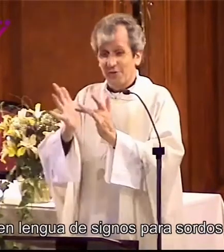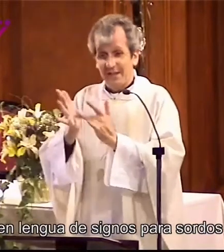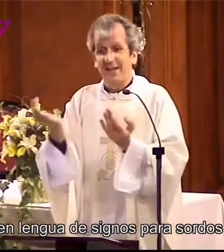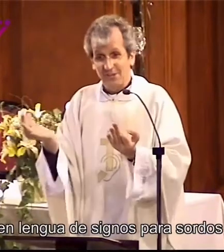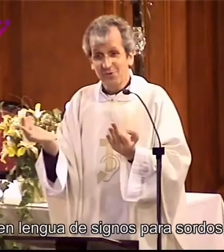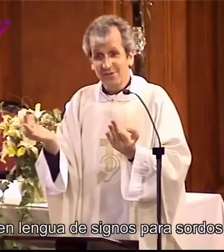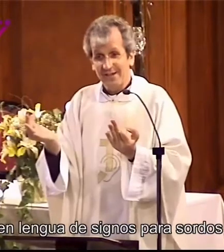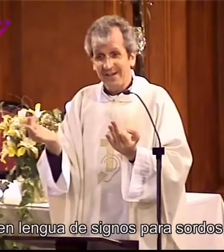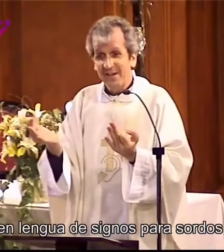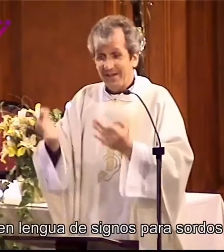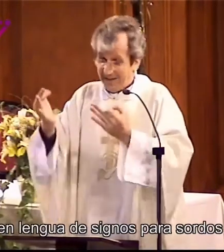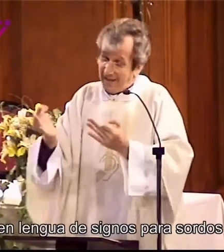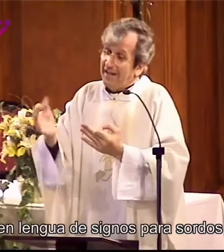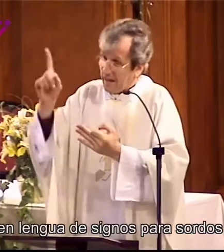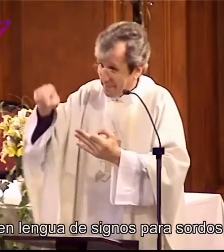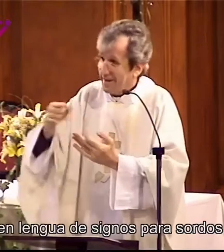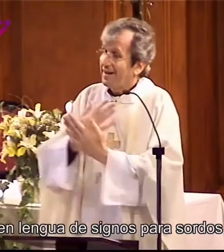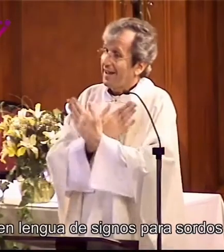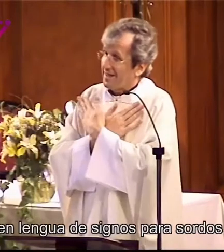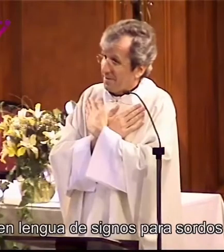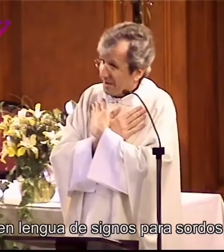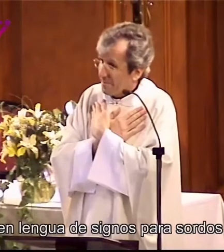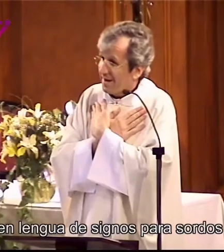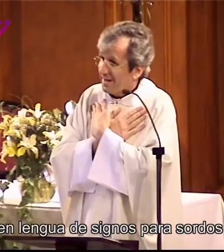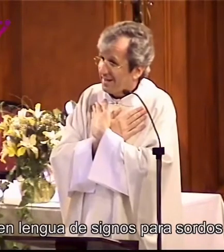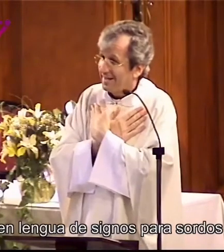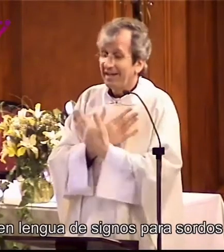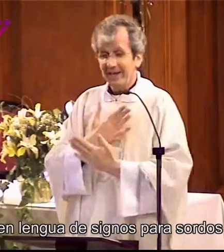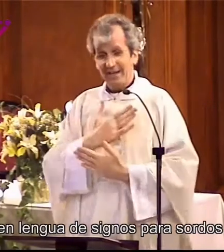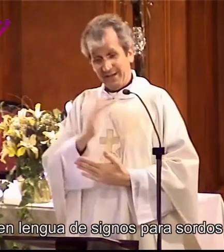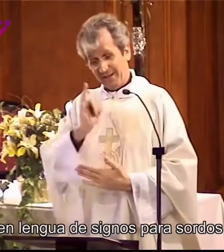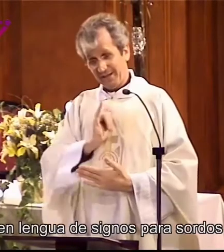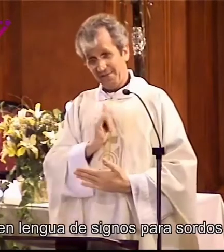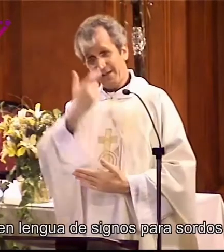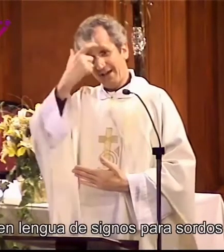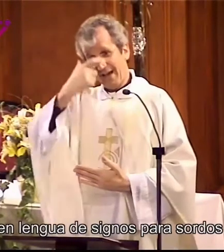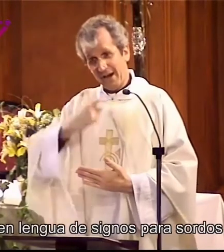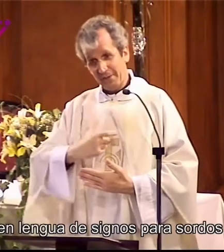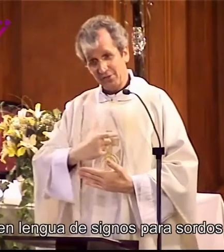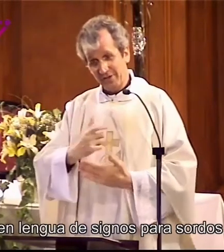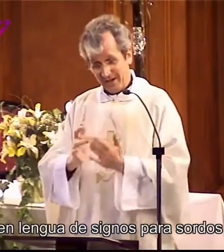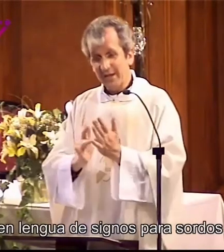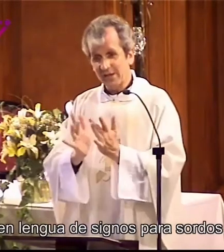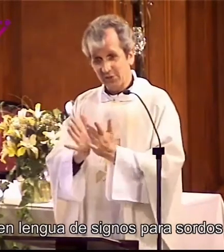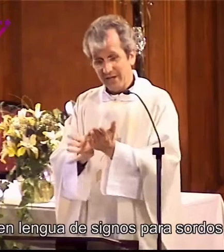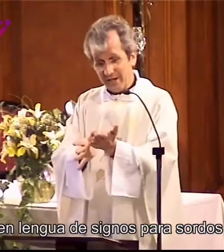es el de Jesús y también el de la Virgen María, identifican a la persona y Jesús tenía